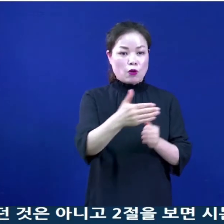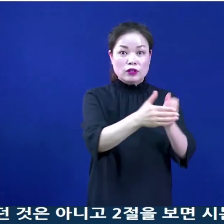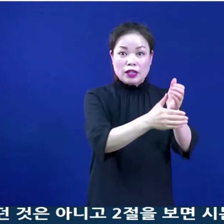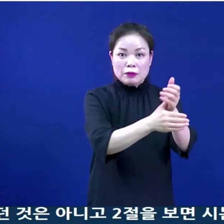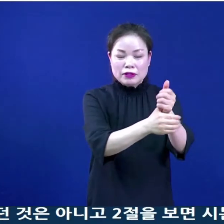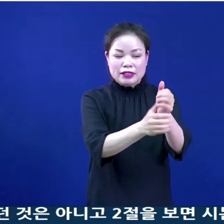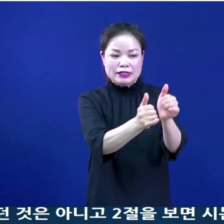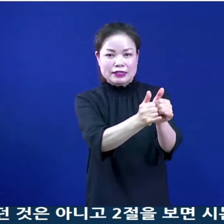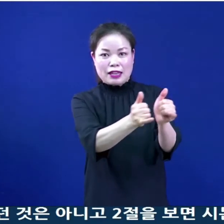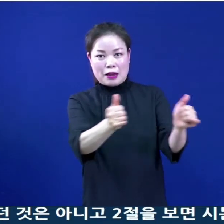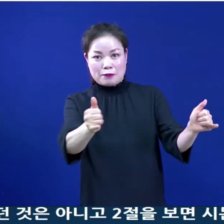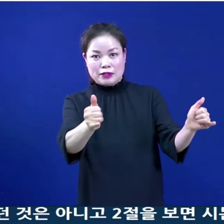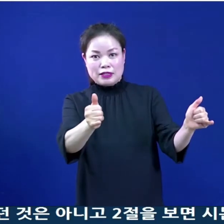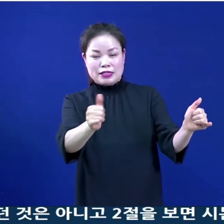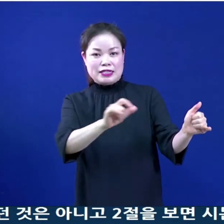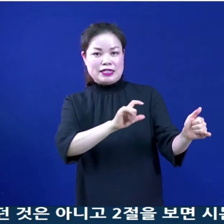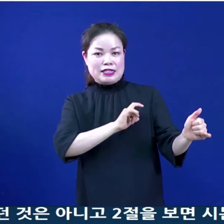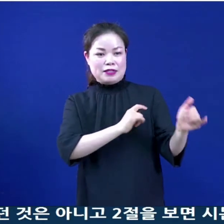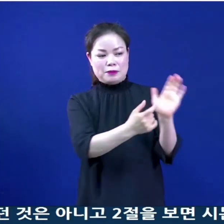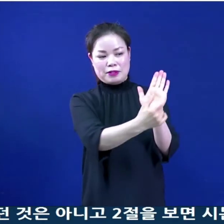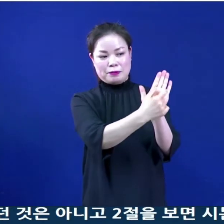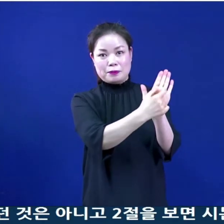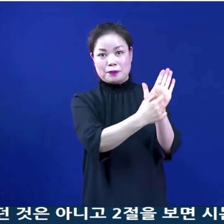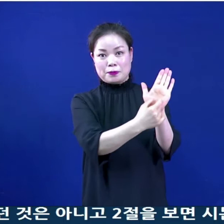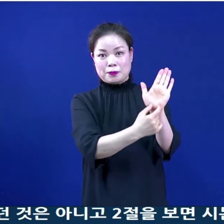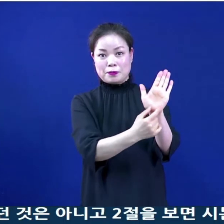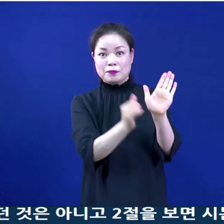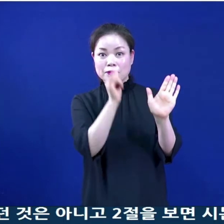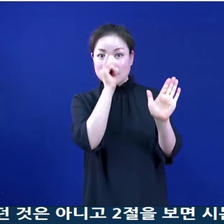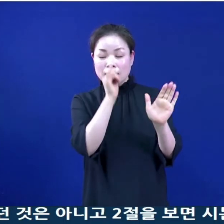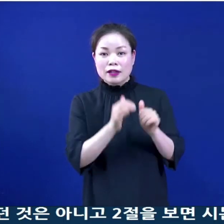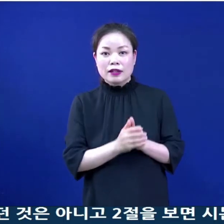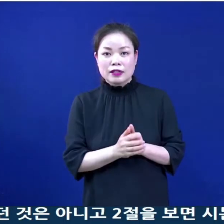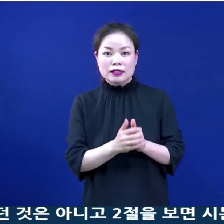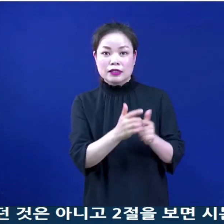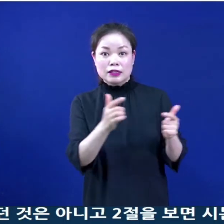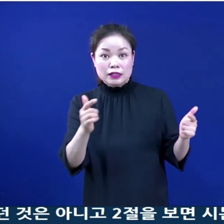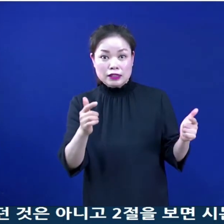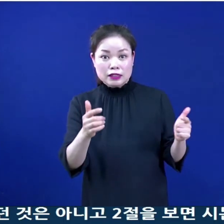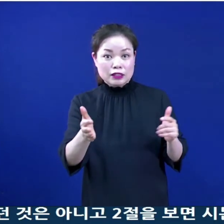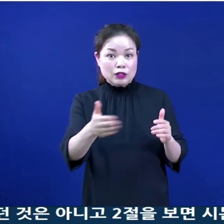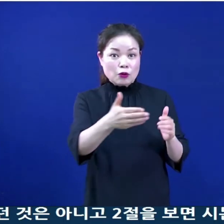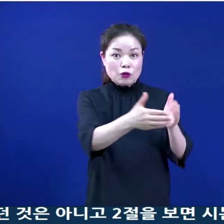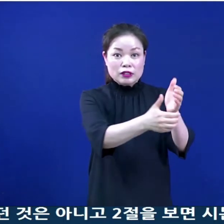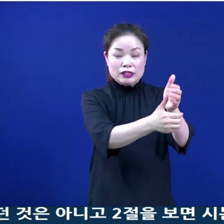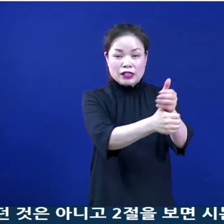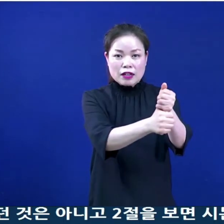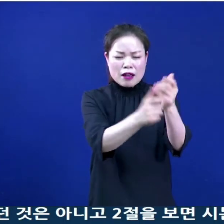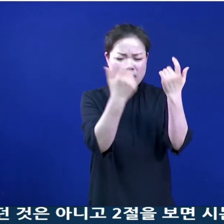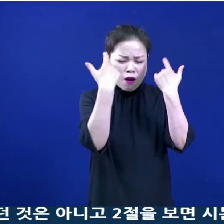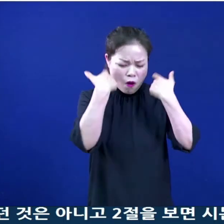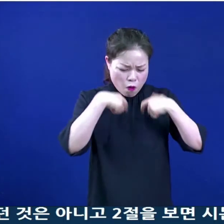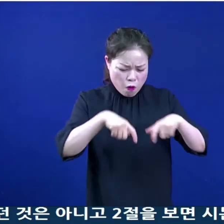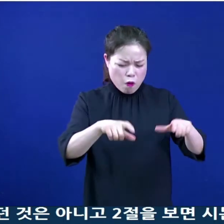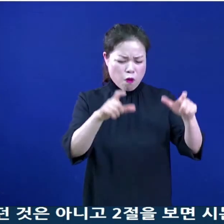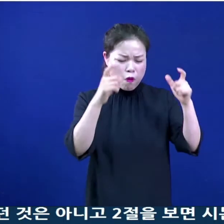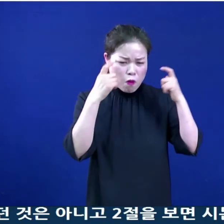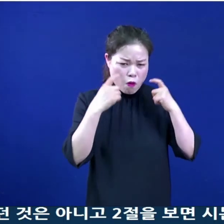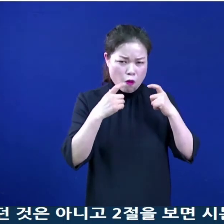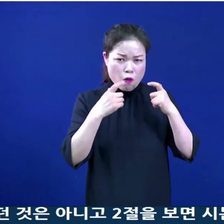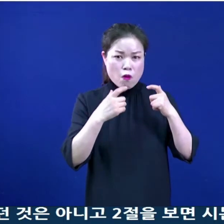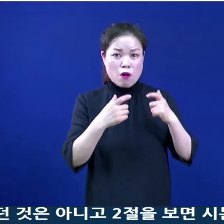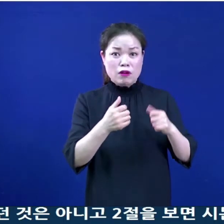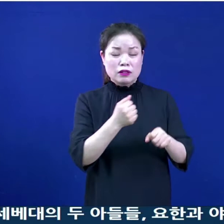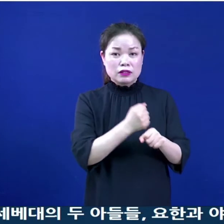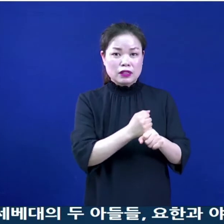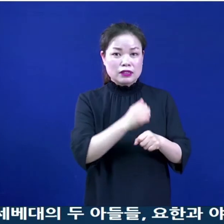갔던 사람들의 이름이 기록되어져 있습니다. 이들이 고기를 잡으려고 밤새 노력했는데, 성경에